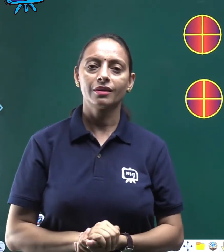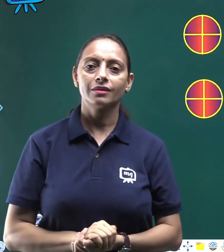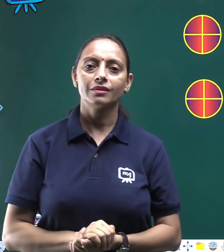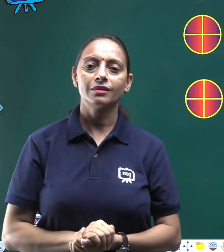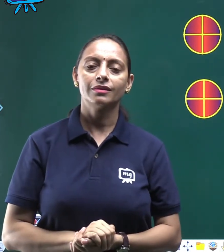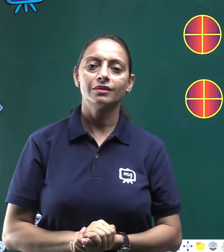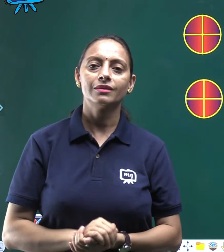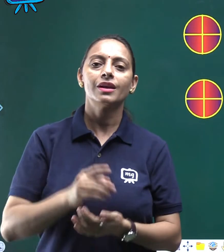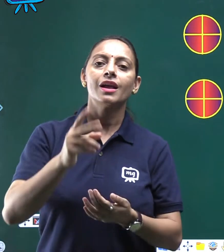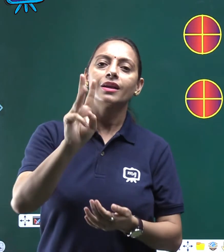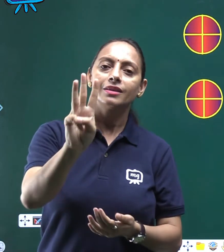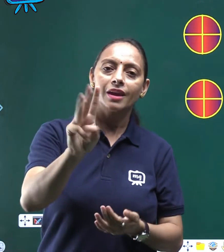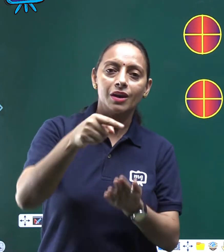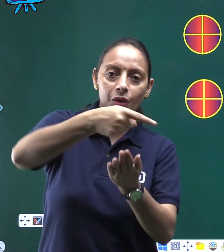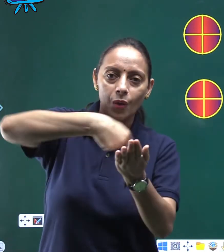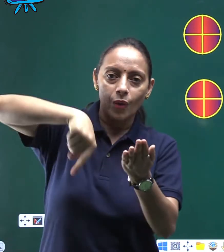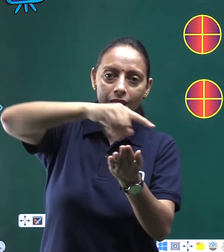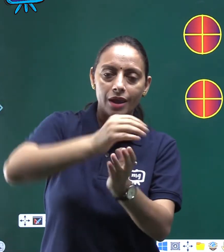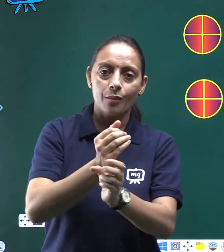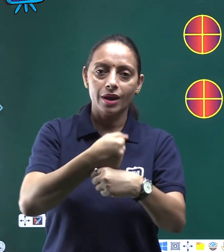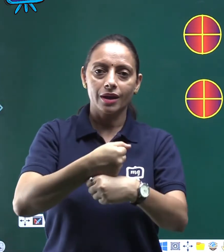ये 3 गोले बने हुए हैं,